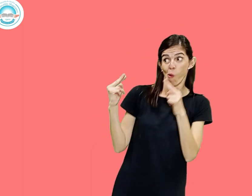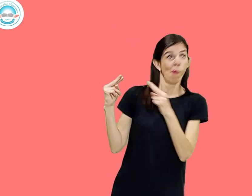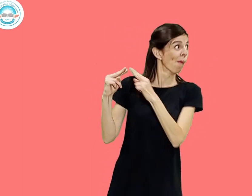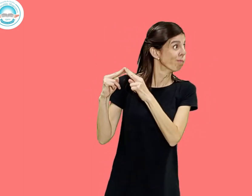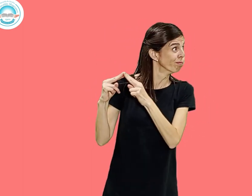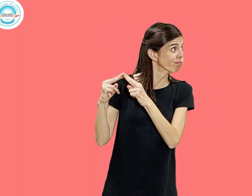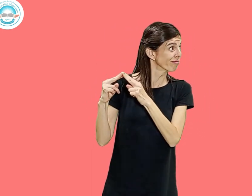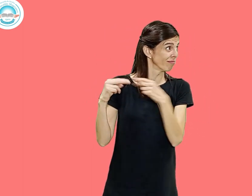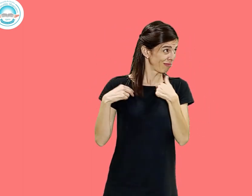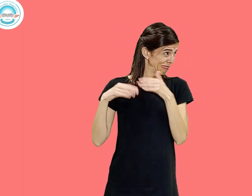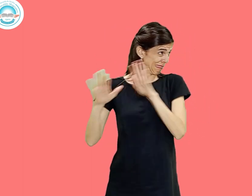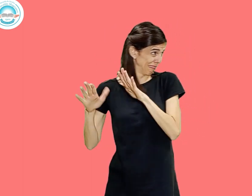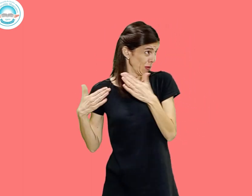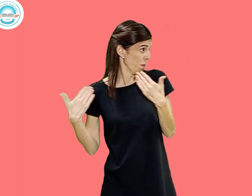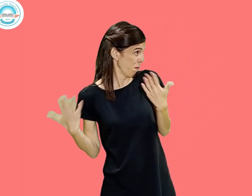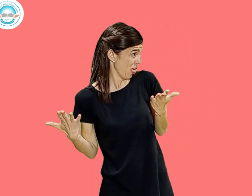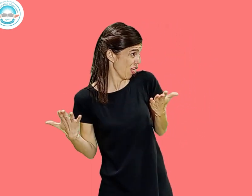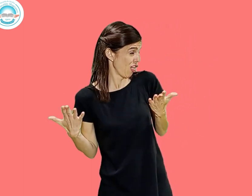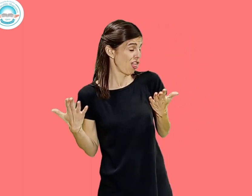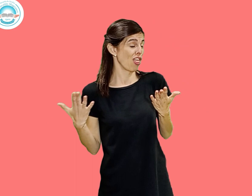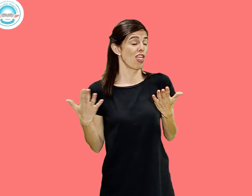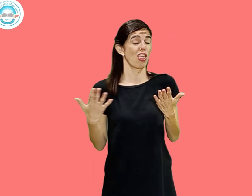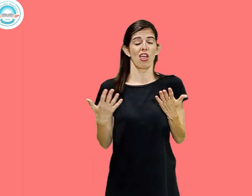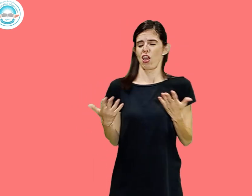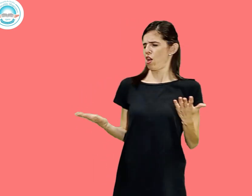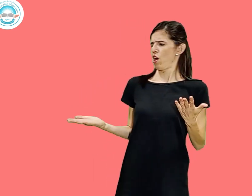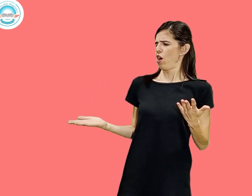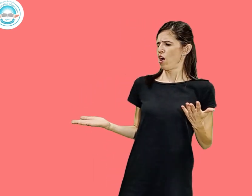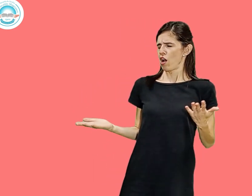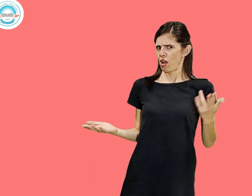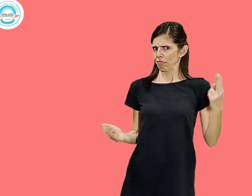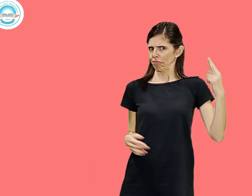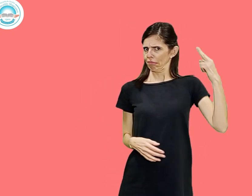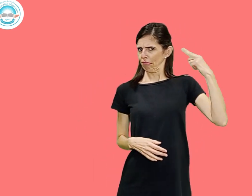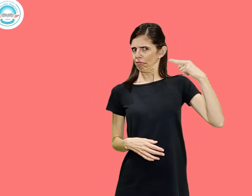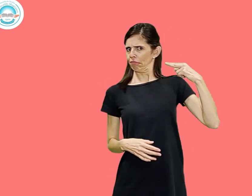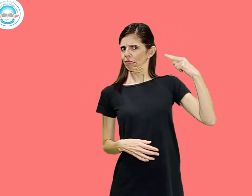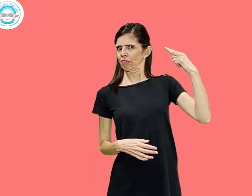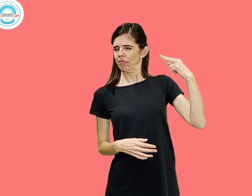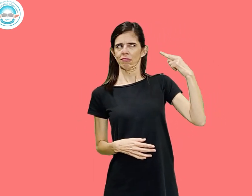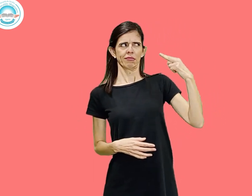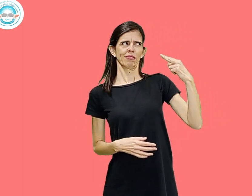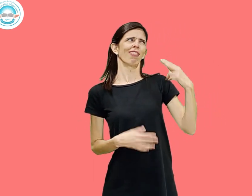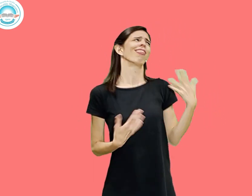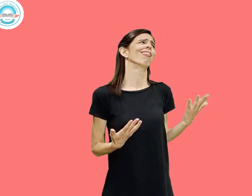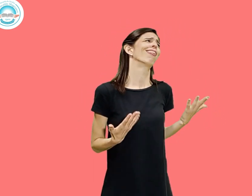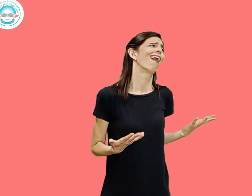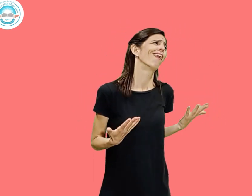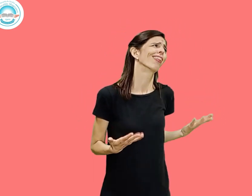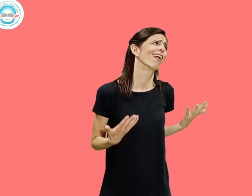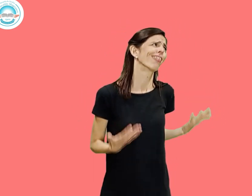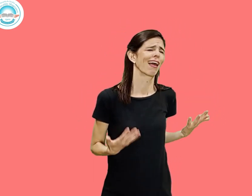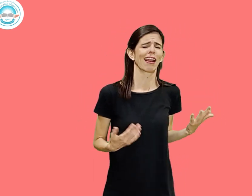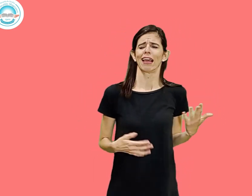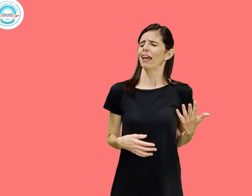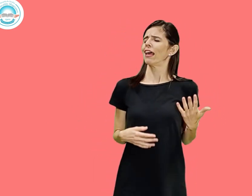estaba agitada me puedo quedar Me encontré con unos amigos papá